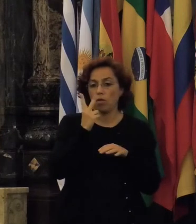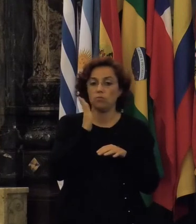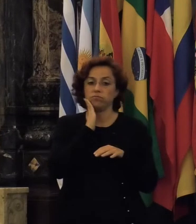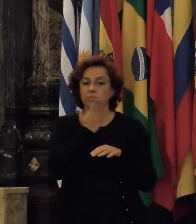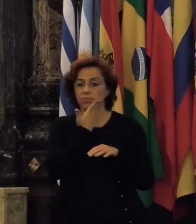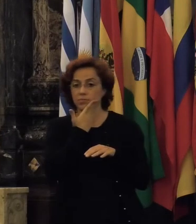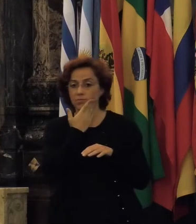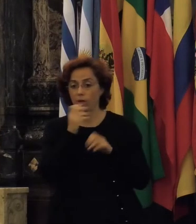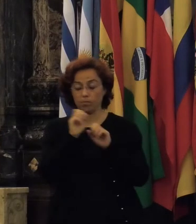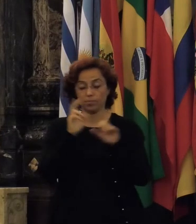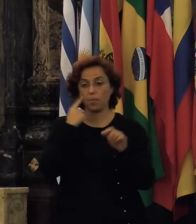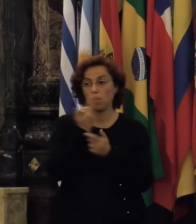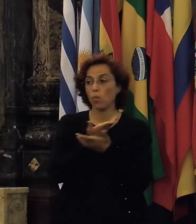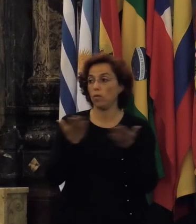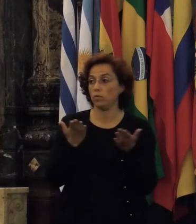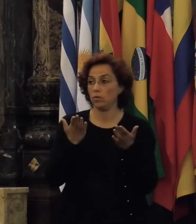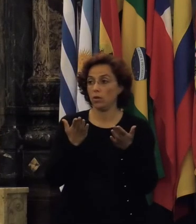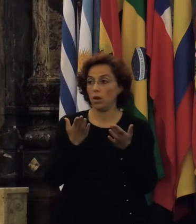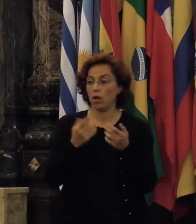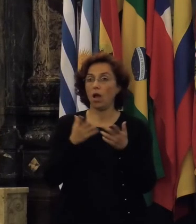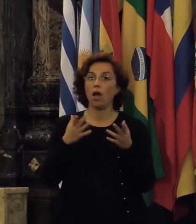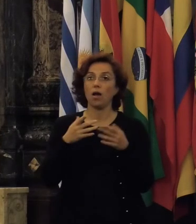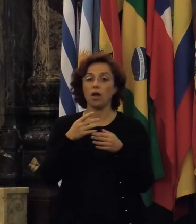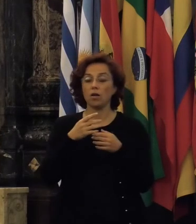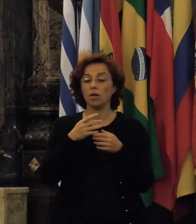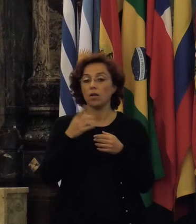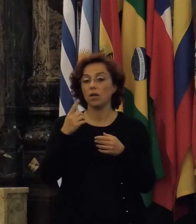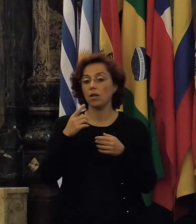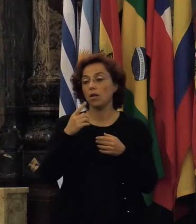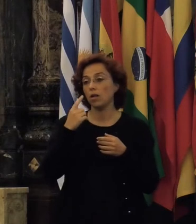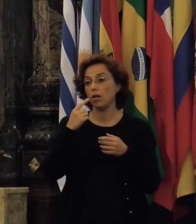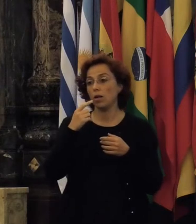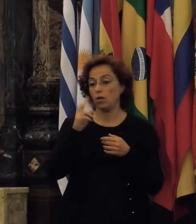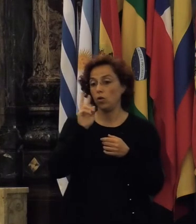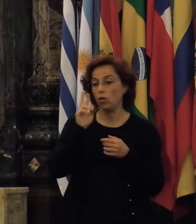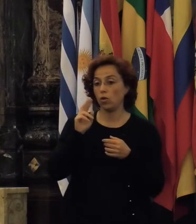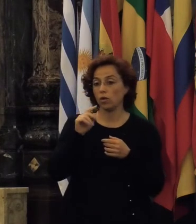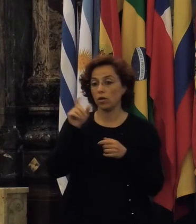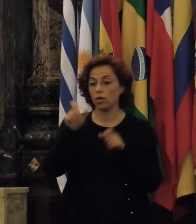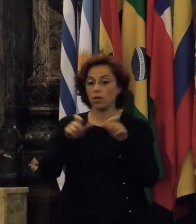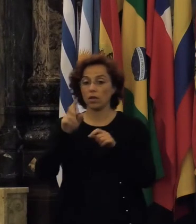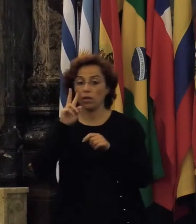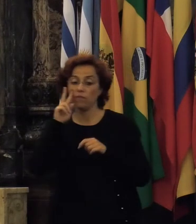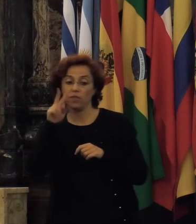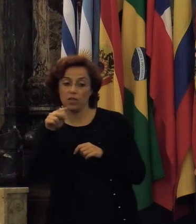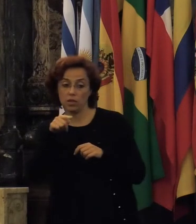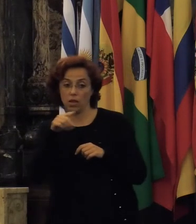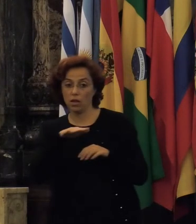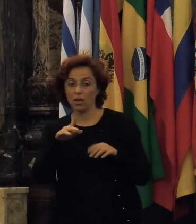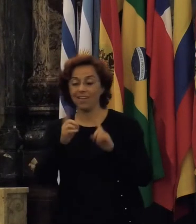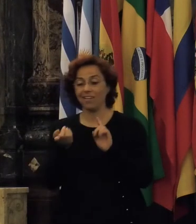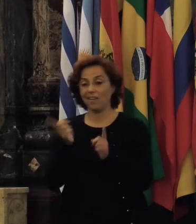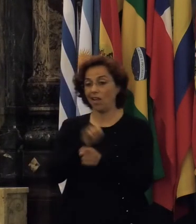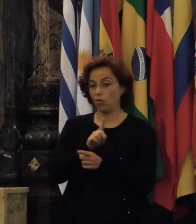La cara explícita, ¿no?, de la dicha, lo dicho, que era lo que se recogían en el escenario judicial, y la